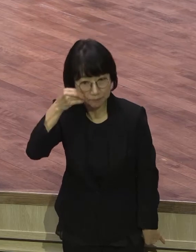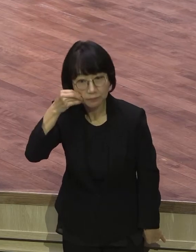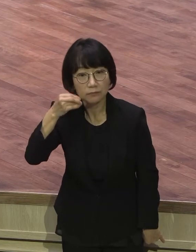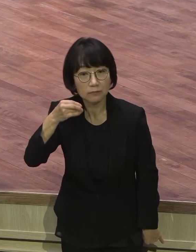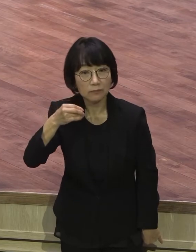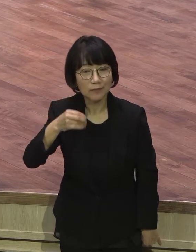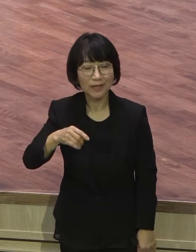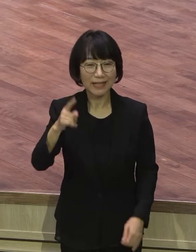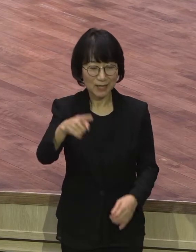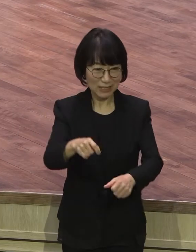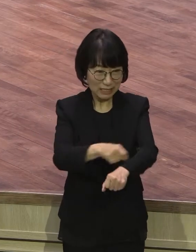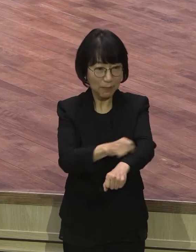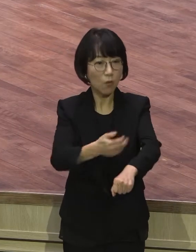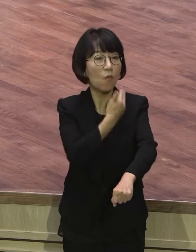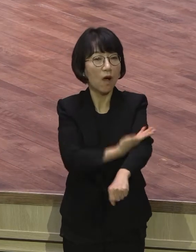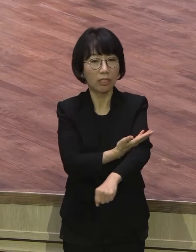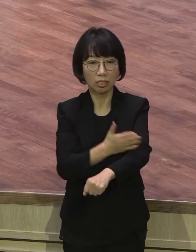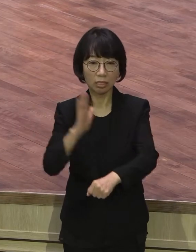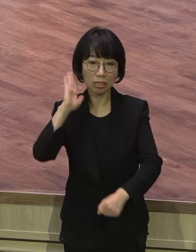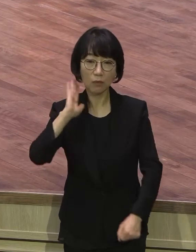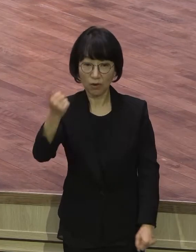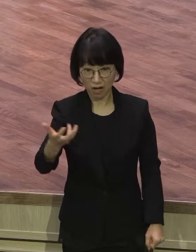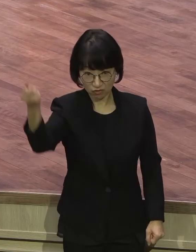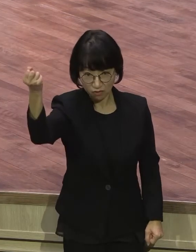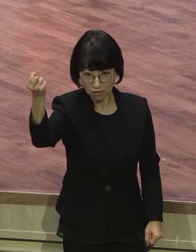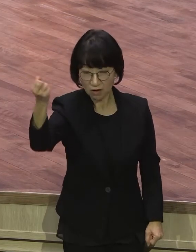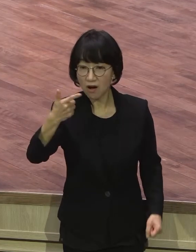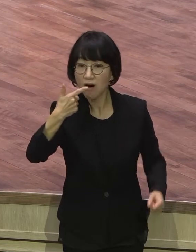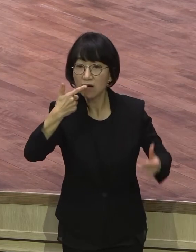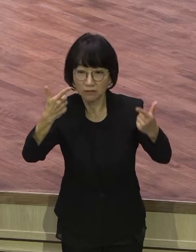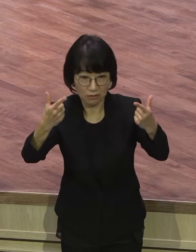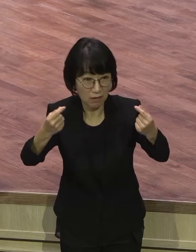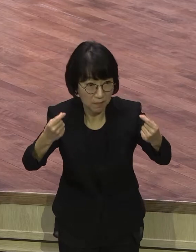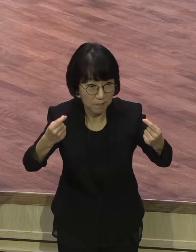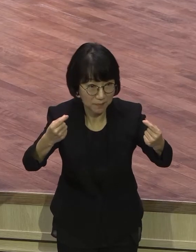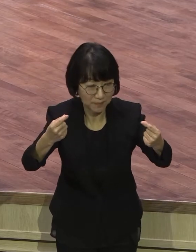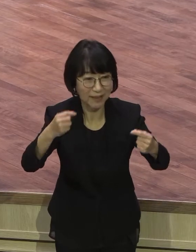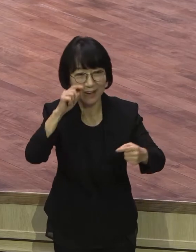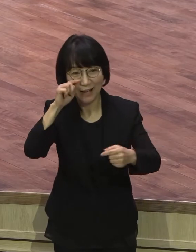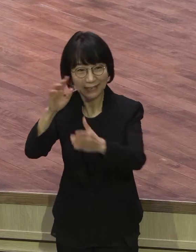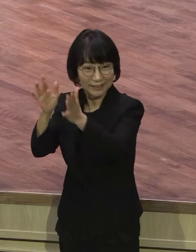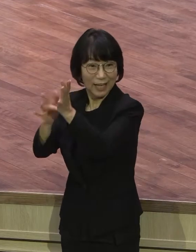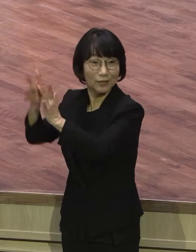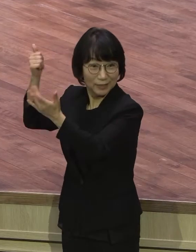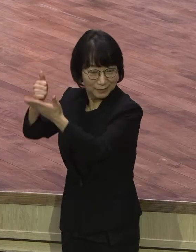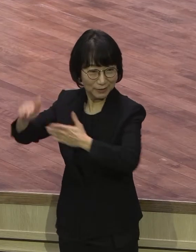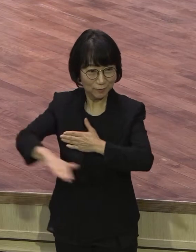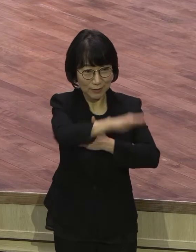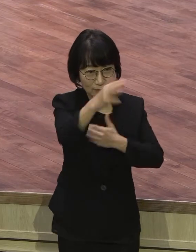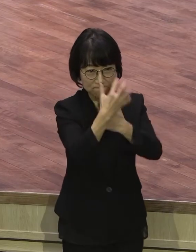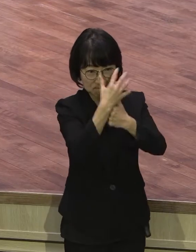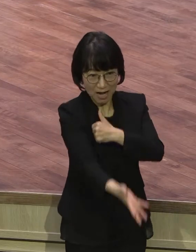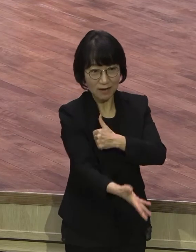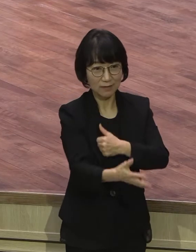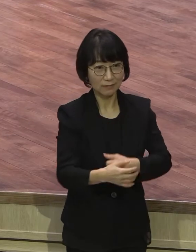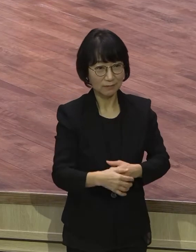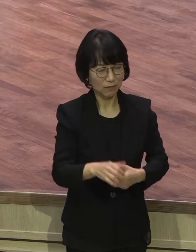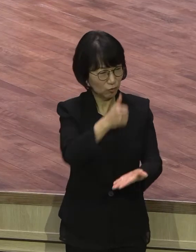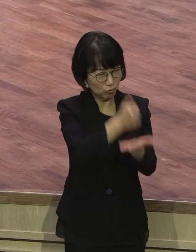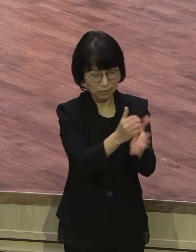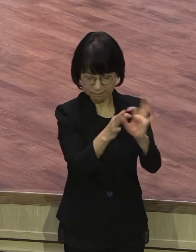예수 그리스도의 보혈의 피를 믿는 여러분에게 예수 그리스도께서 석방시켜주었어요.